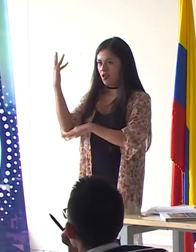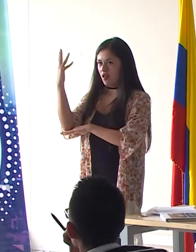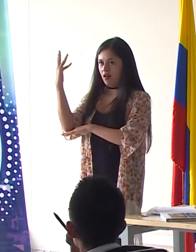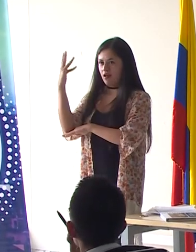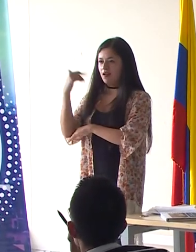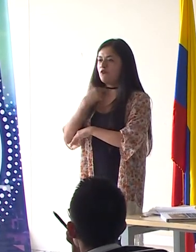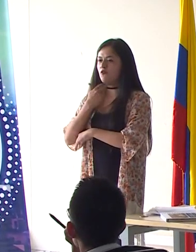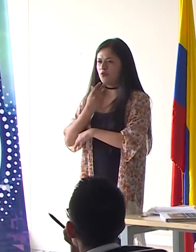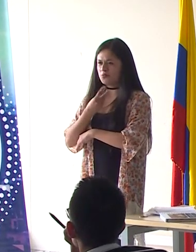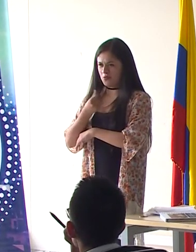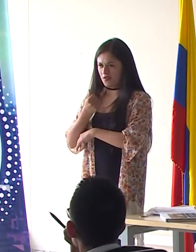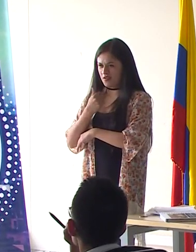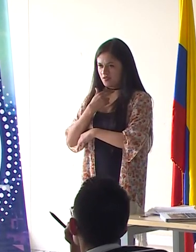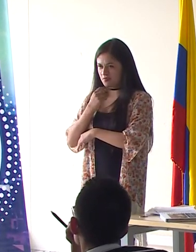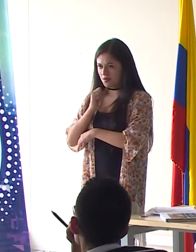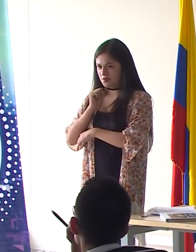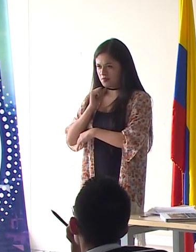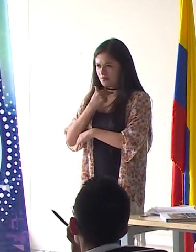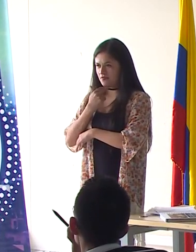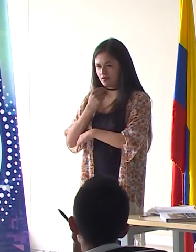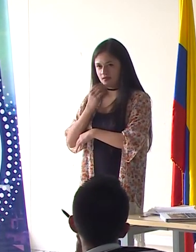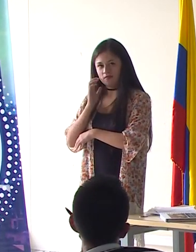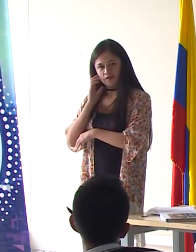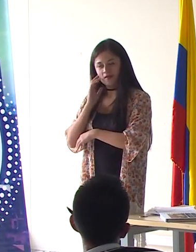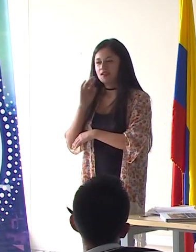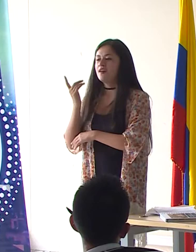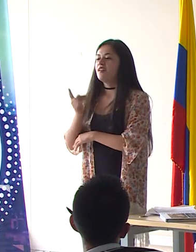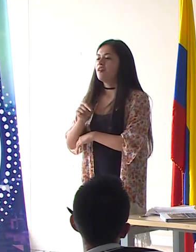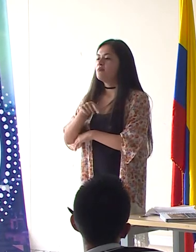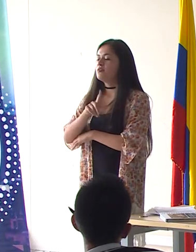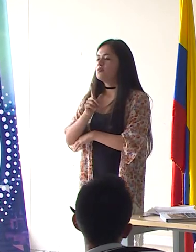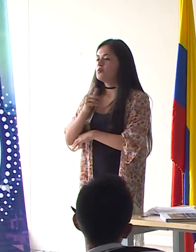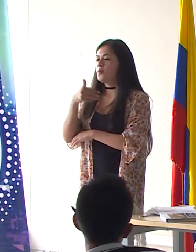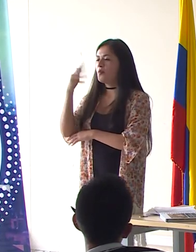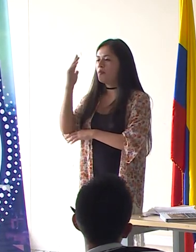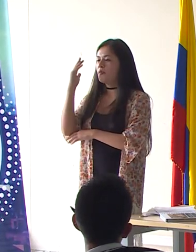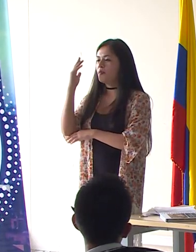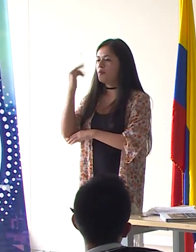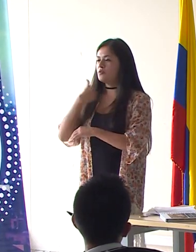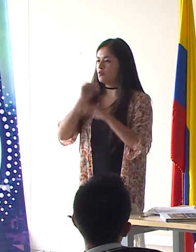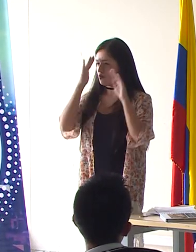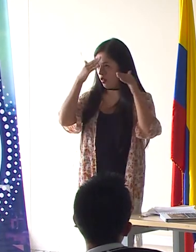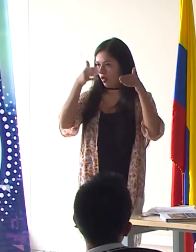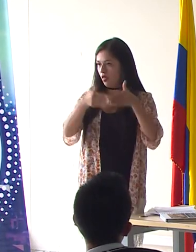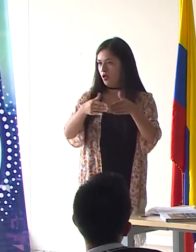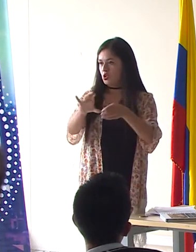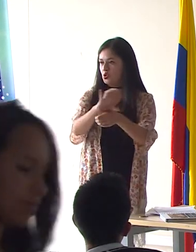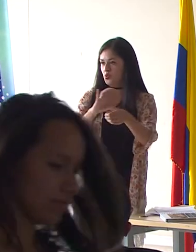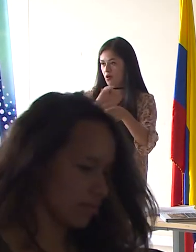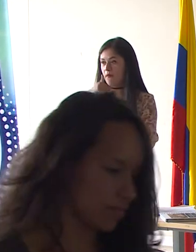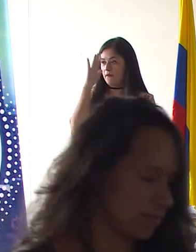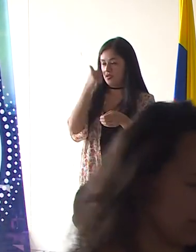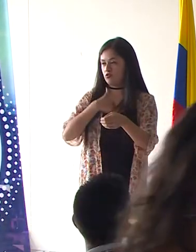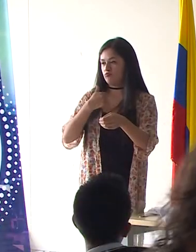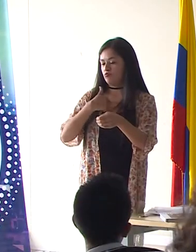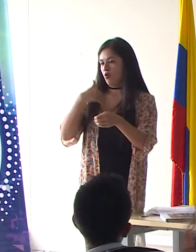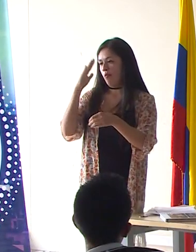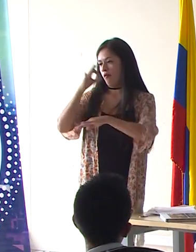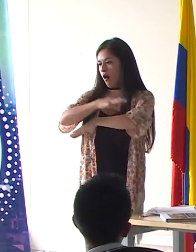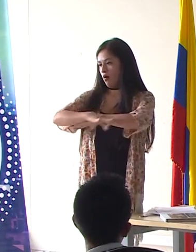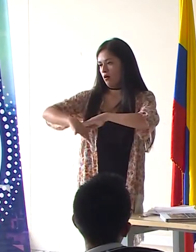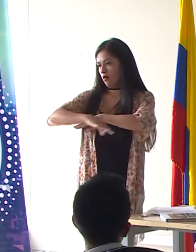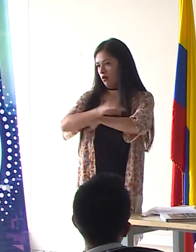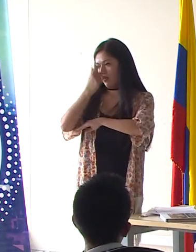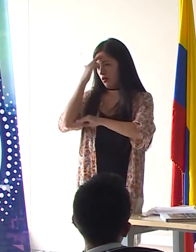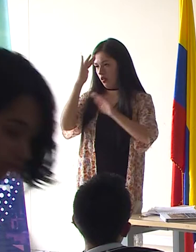no se concentra mucho en el componente urbano en el caso mío lo cual no quiere decir que